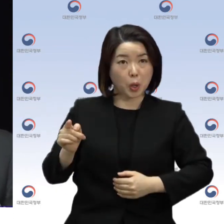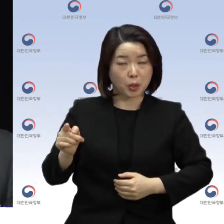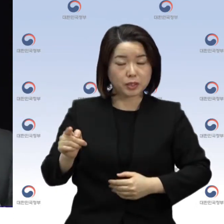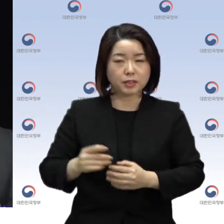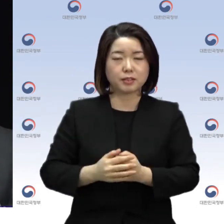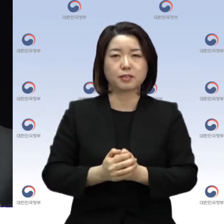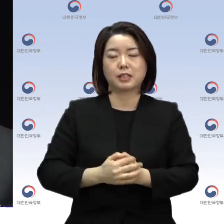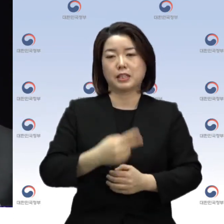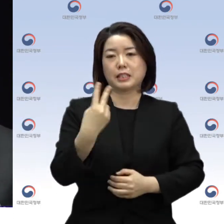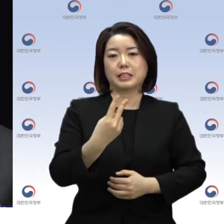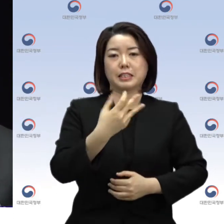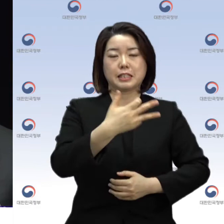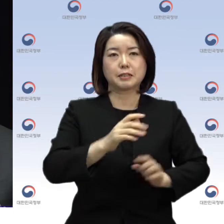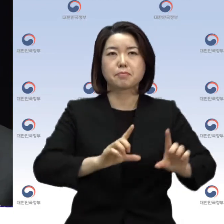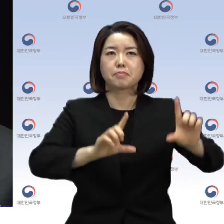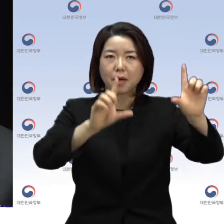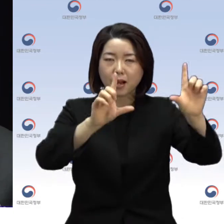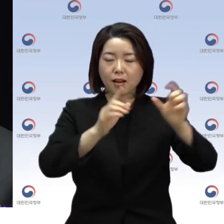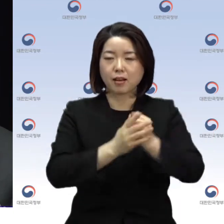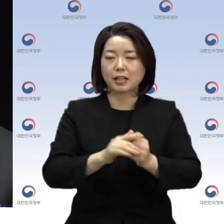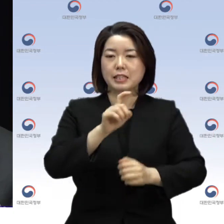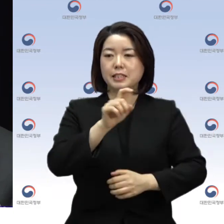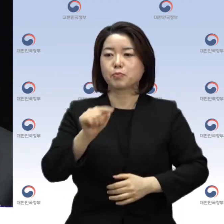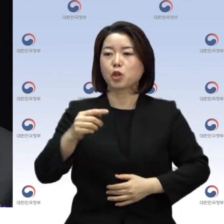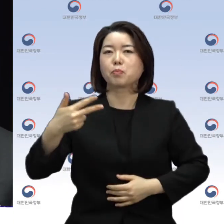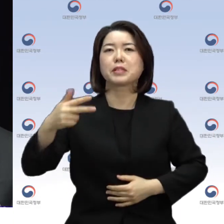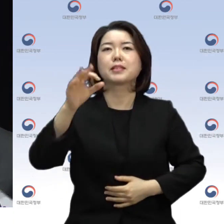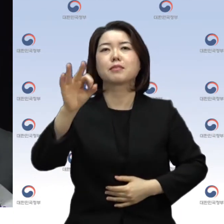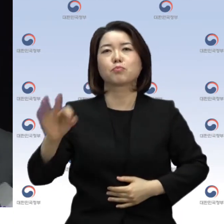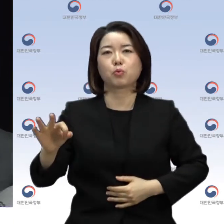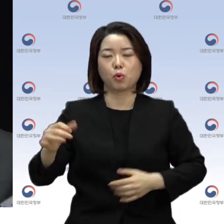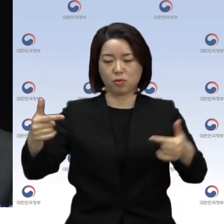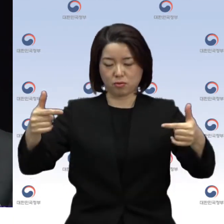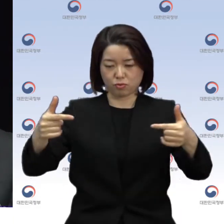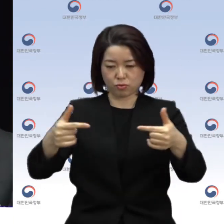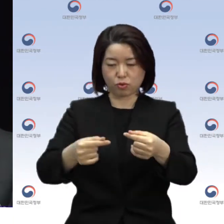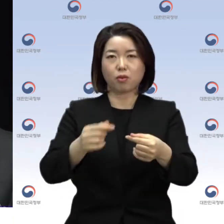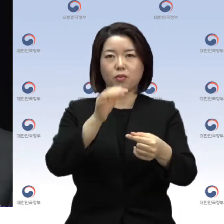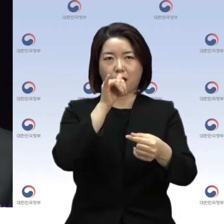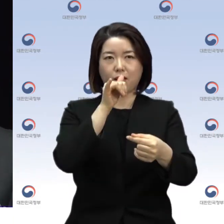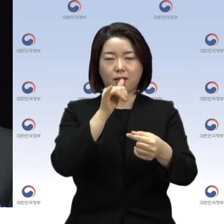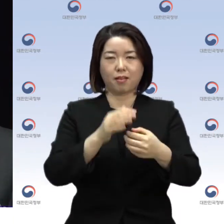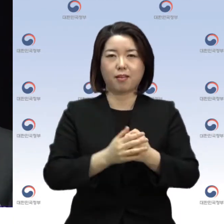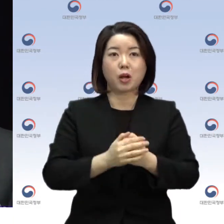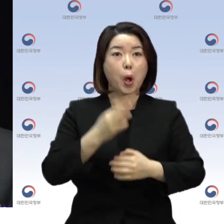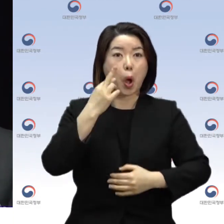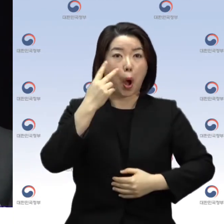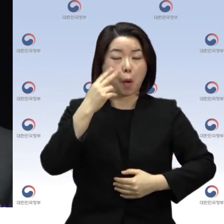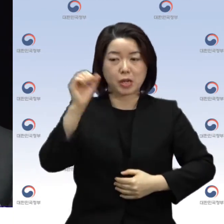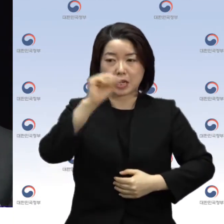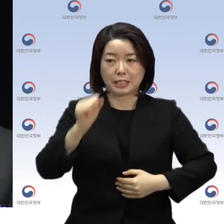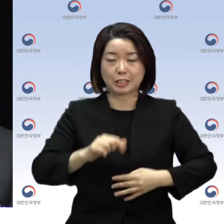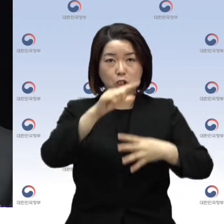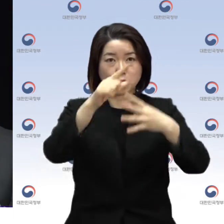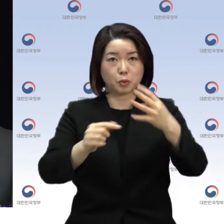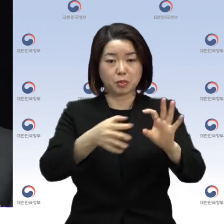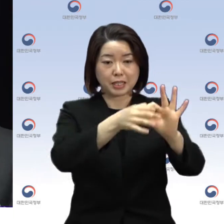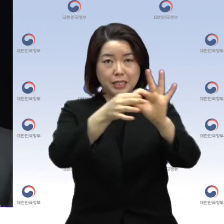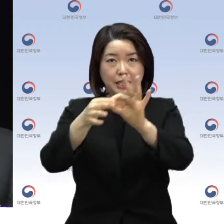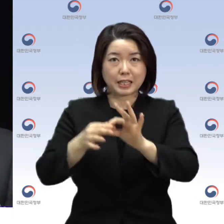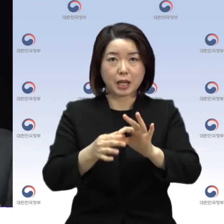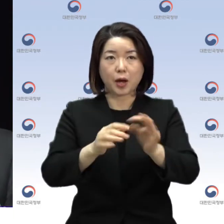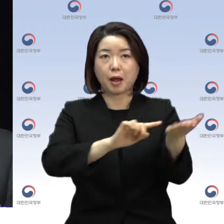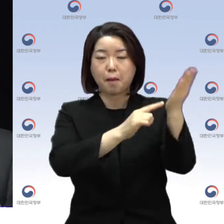22.3%였던 것이 2018년에는 10.7%까지 감소했고, 미국 소프트웨어 연합이